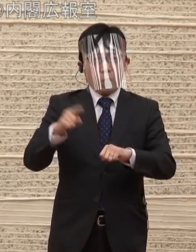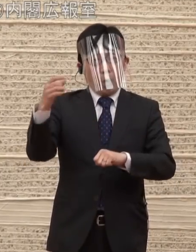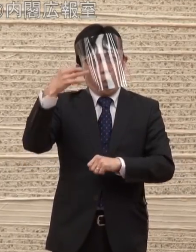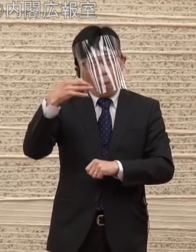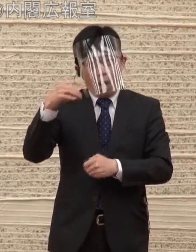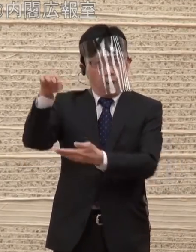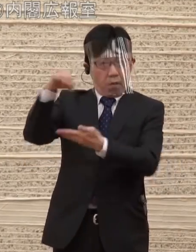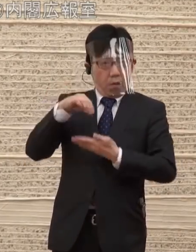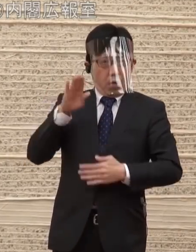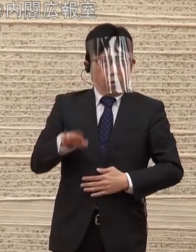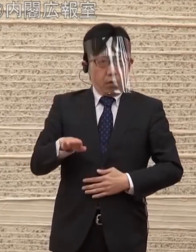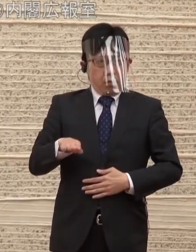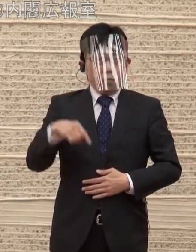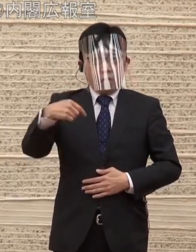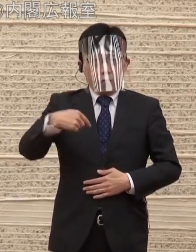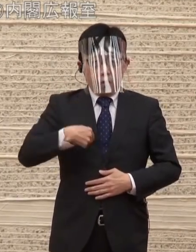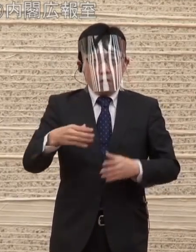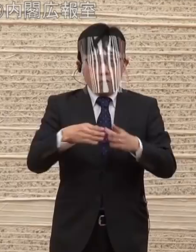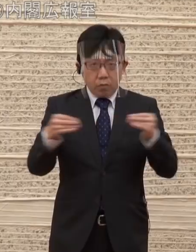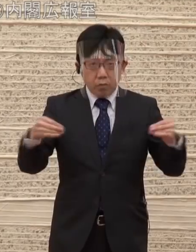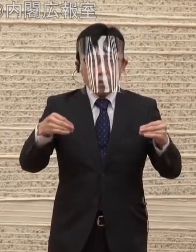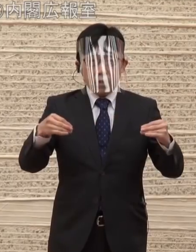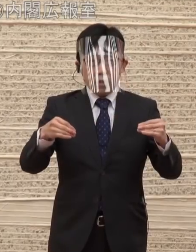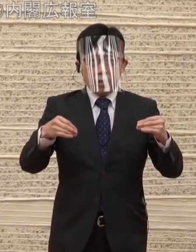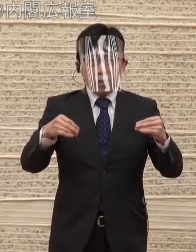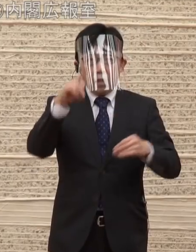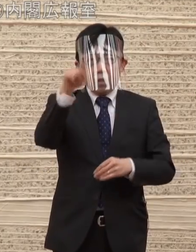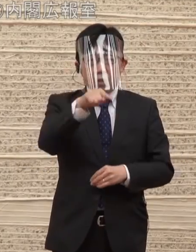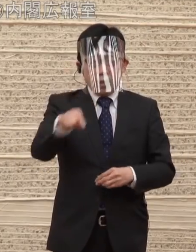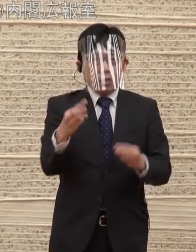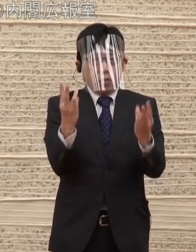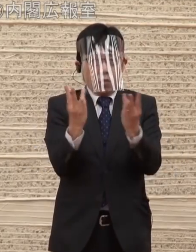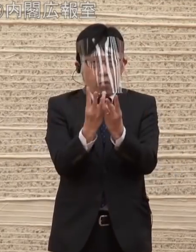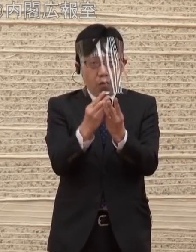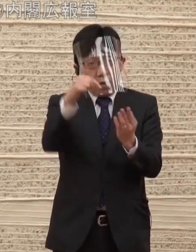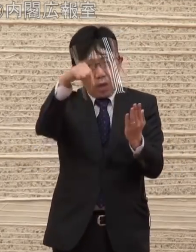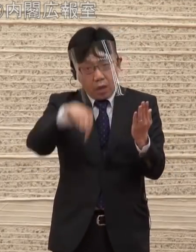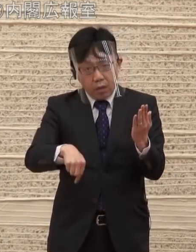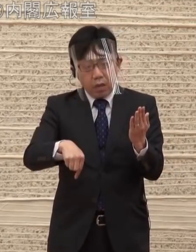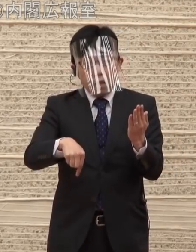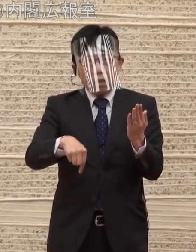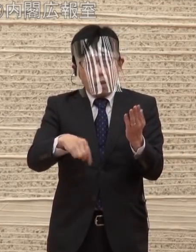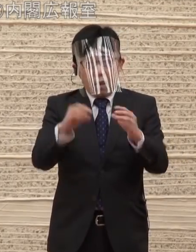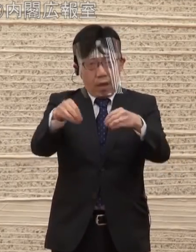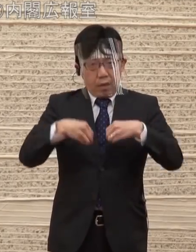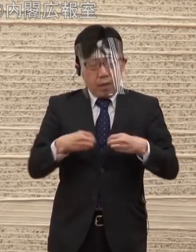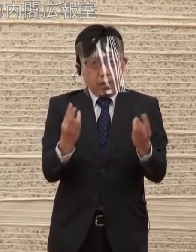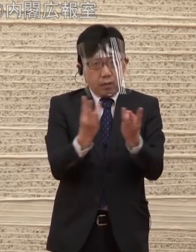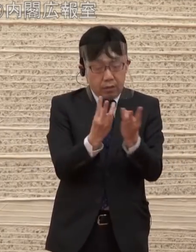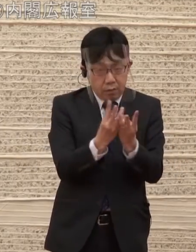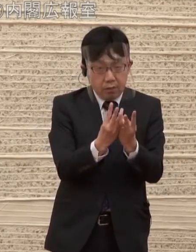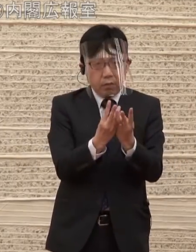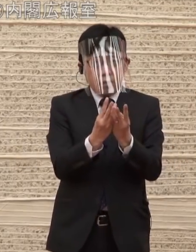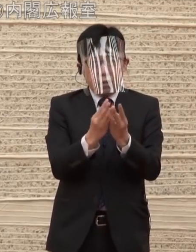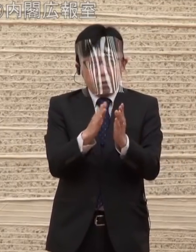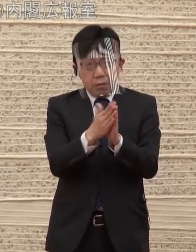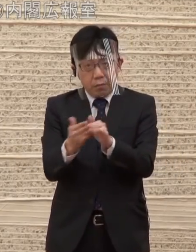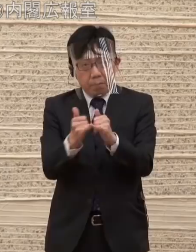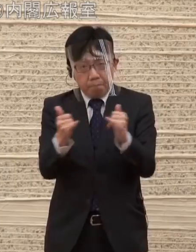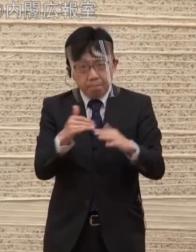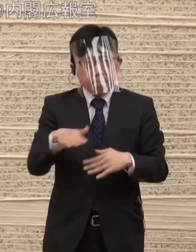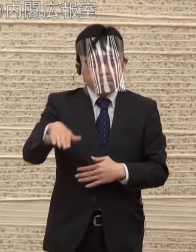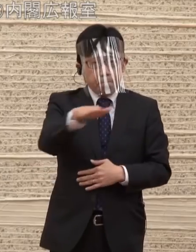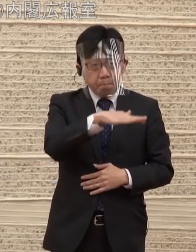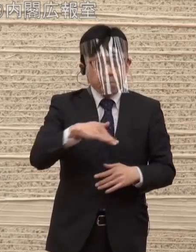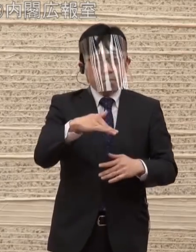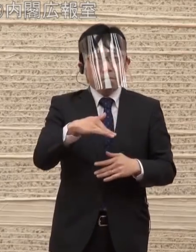ば人口当たりの感染者数や死亡者数を g 7主要先進国